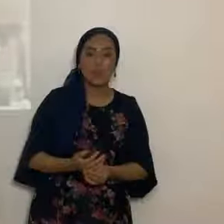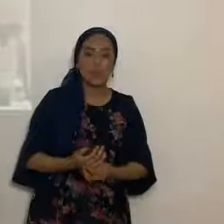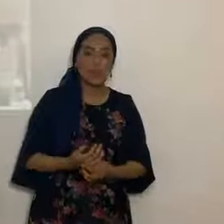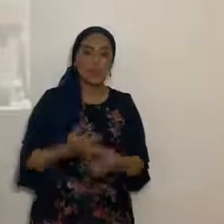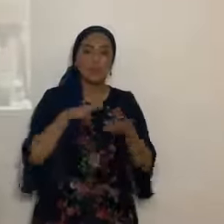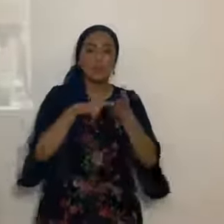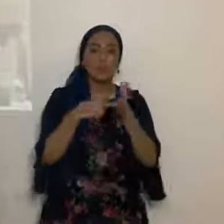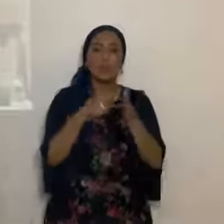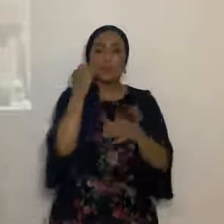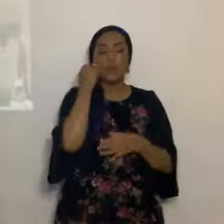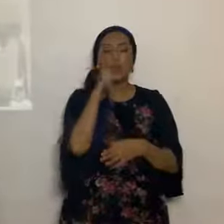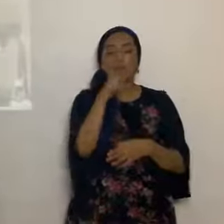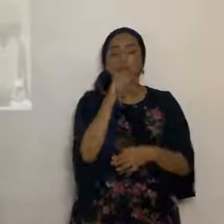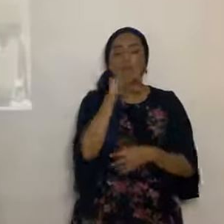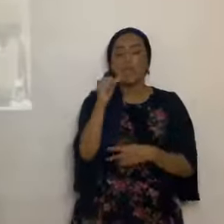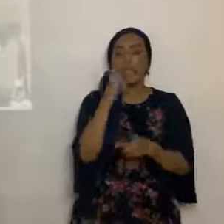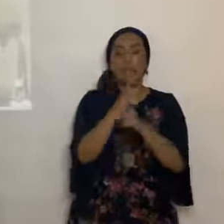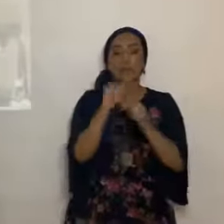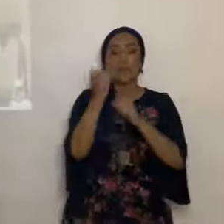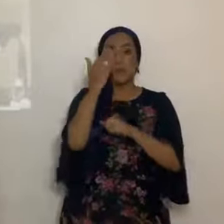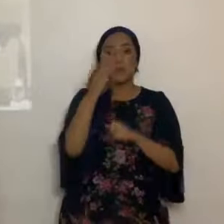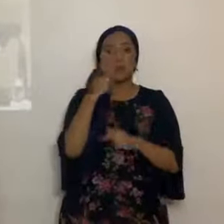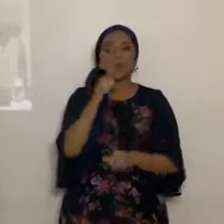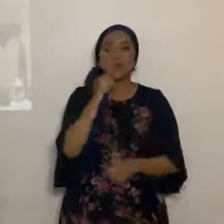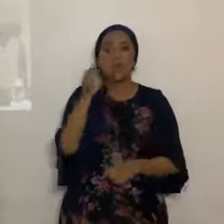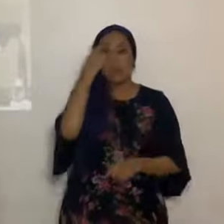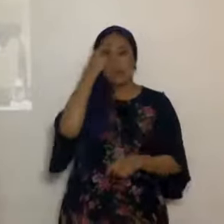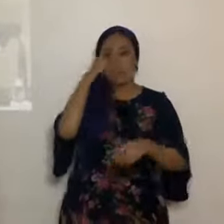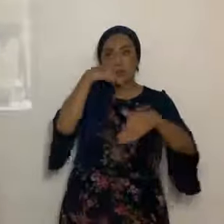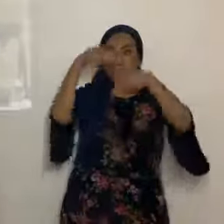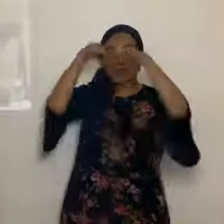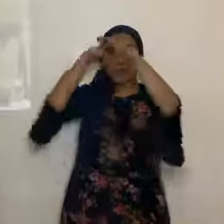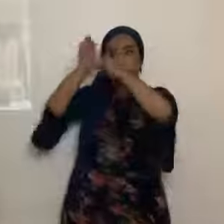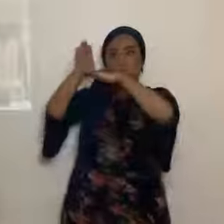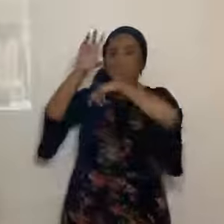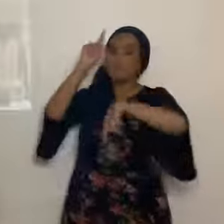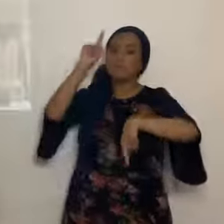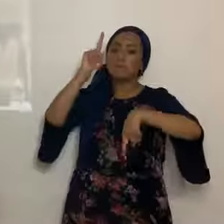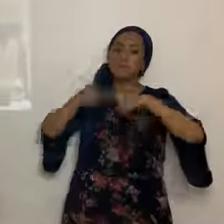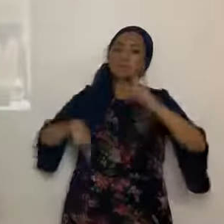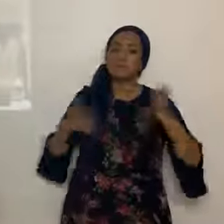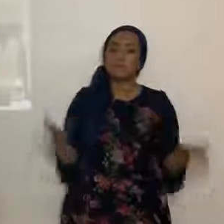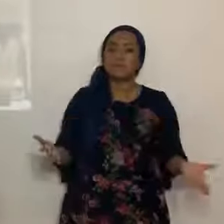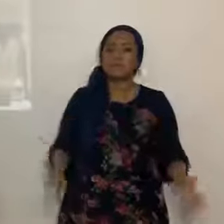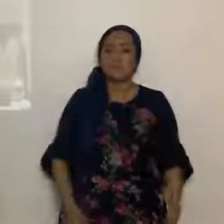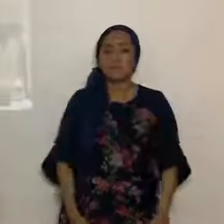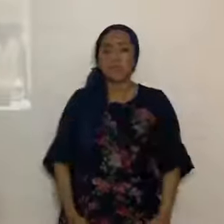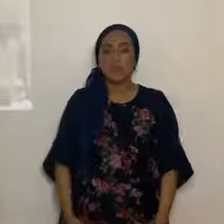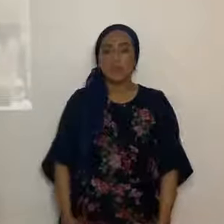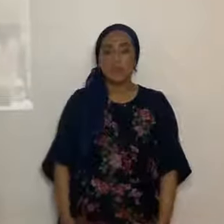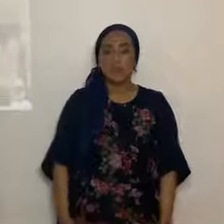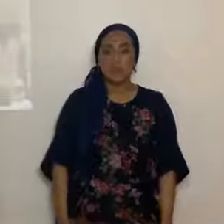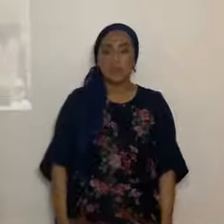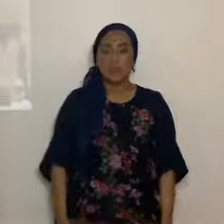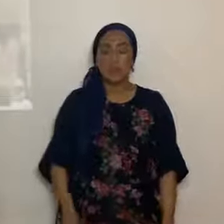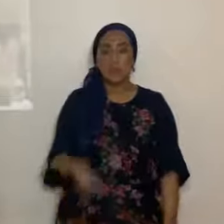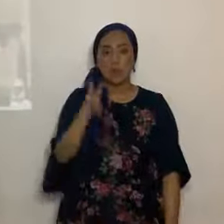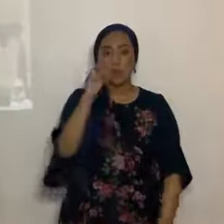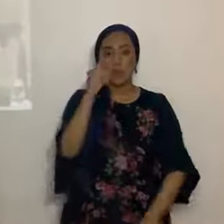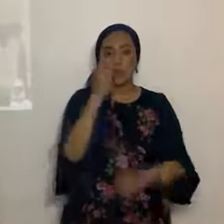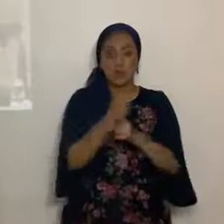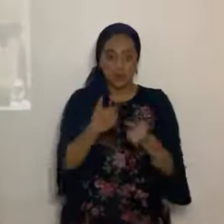Entonces, el que no guarde el Shabbat ni sueñe, para nada, que va a entrar al milenio, para nada, no entra. Tremendo,